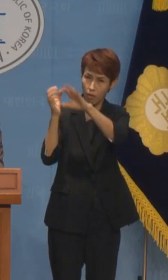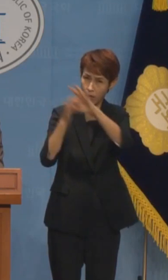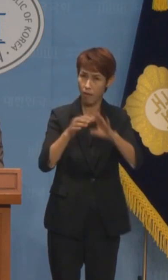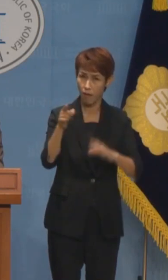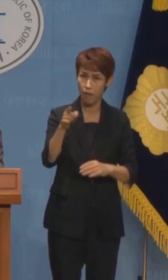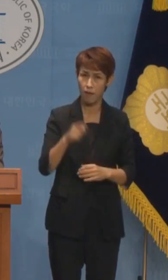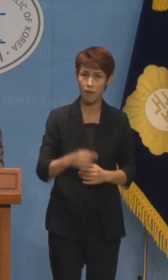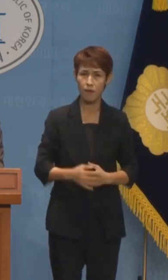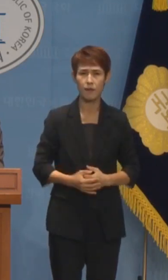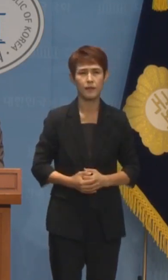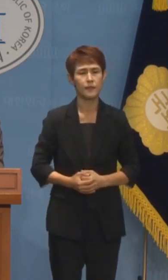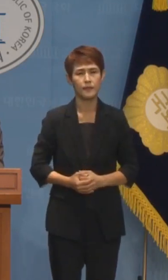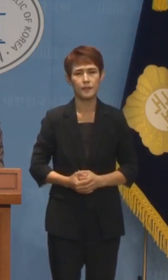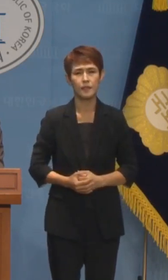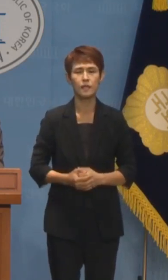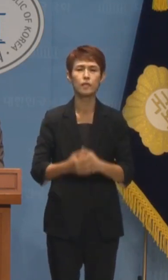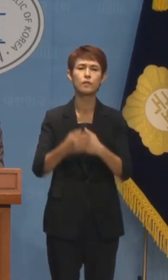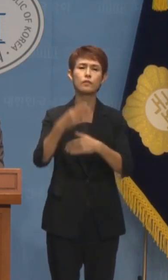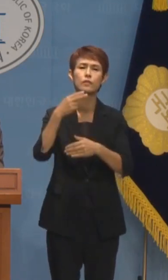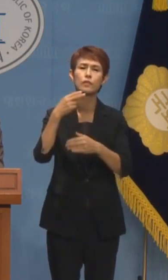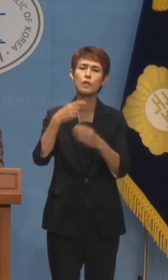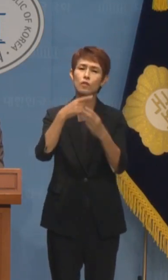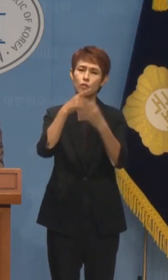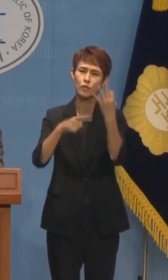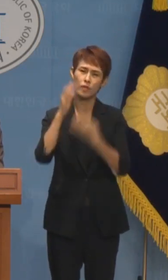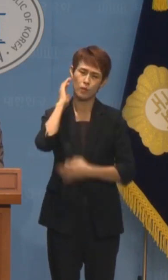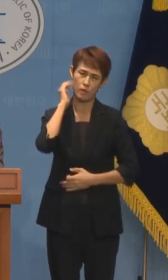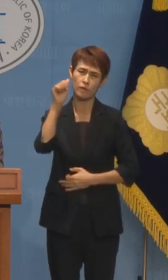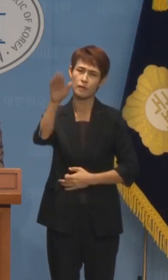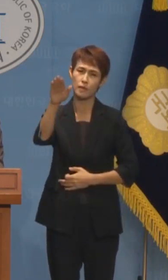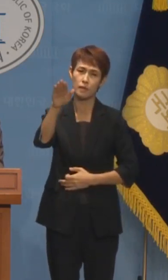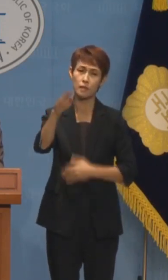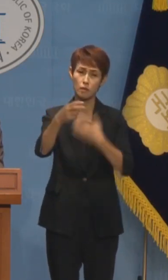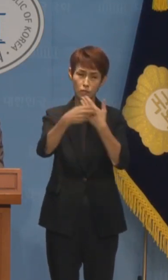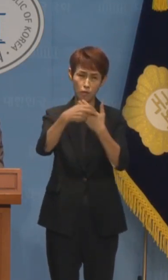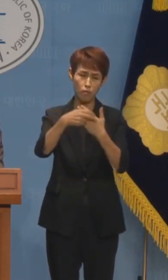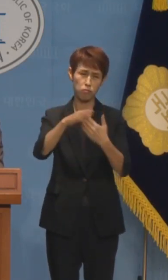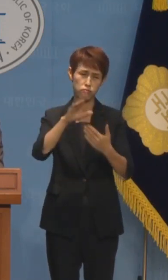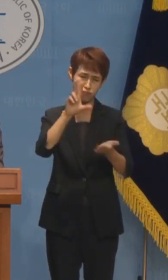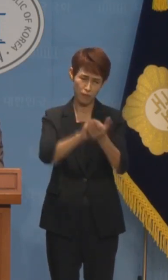것입니까 윤성 대통령은 제발 의료붕괴 현실을